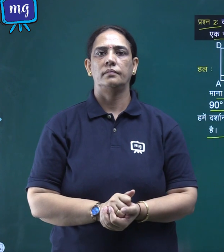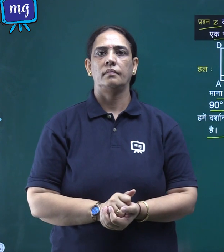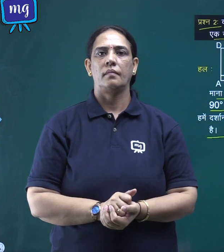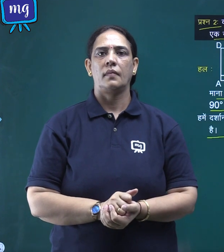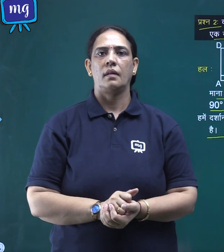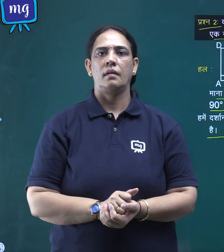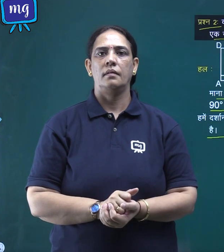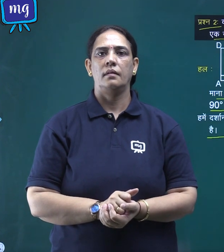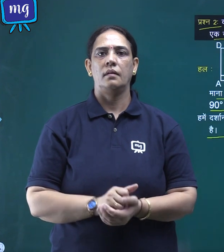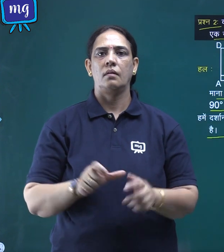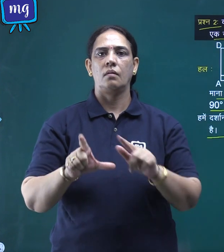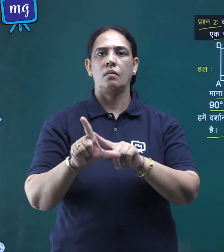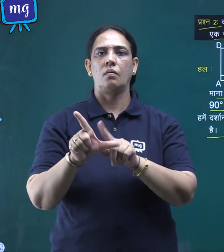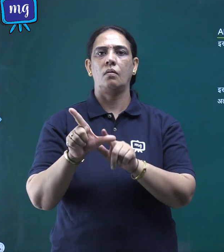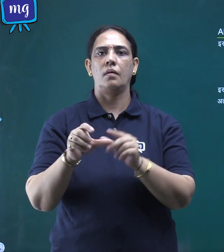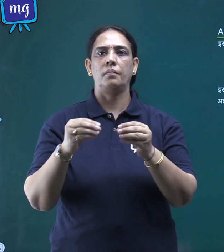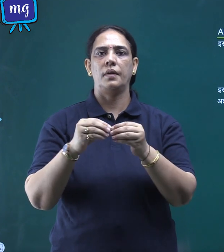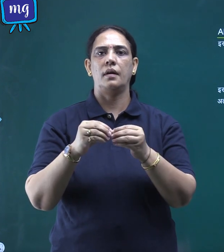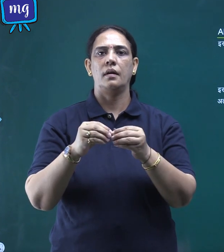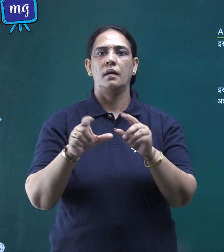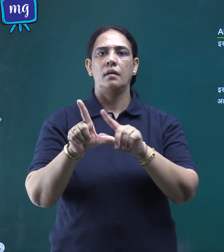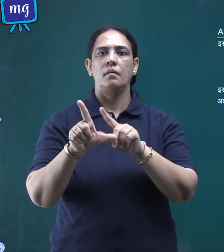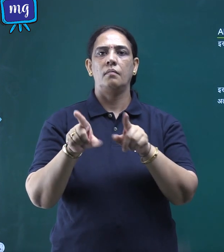कोण बी बराबर कोण डी